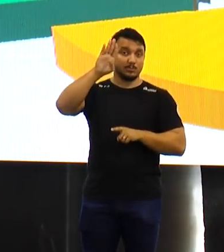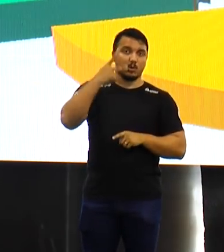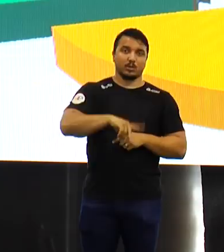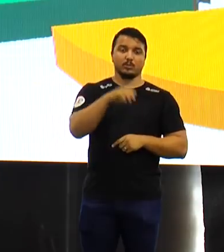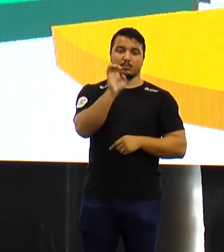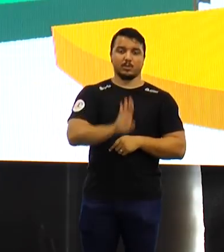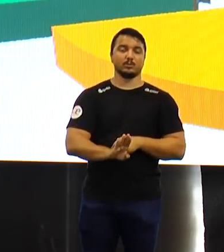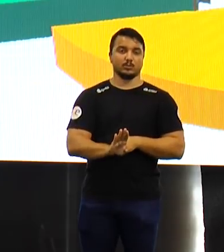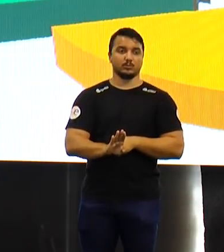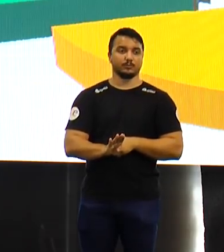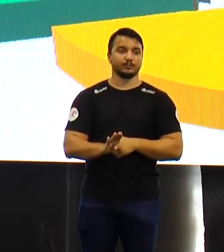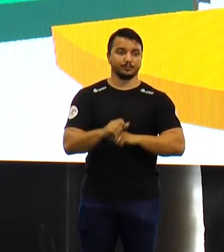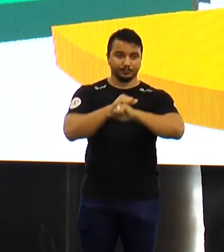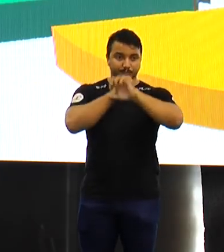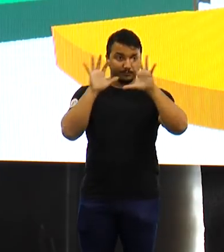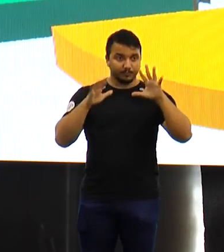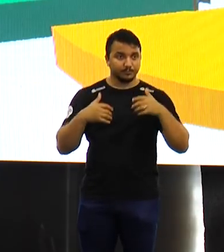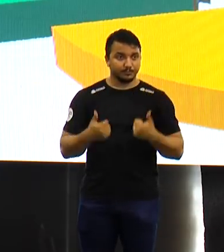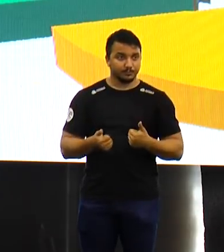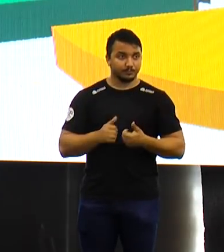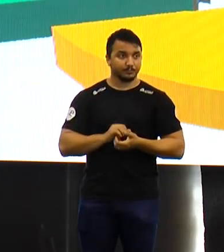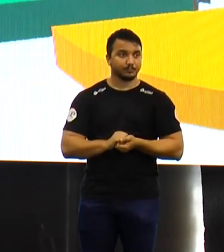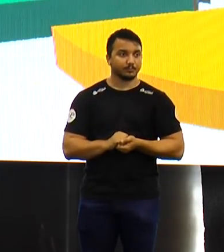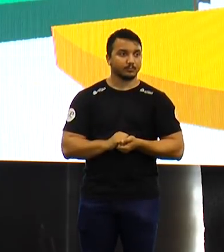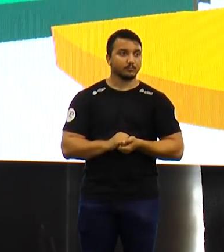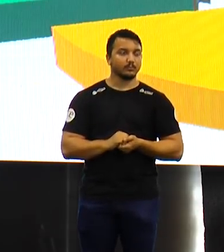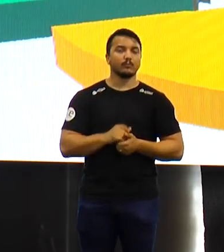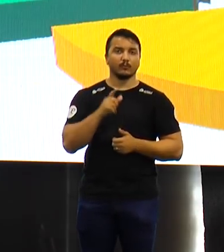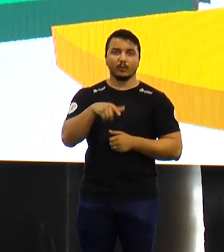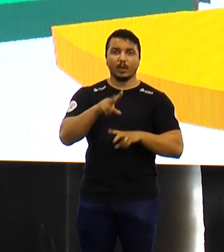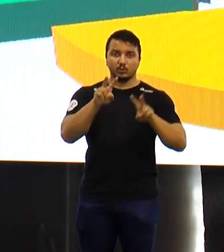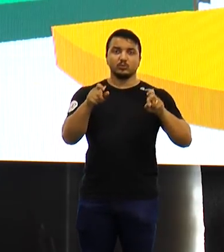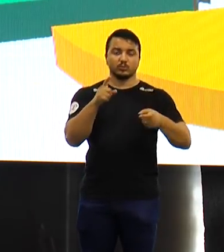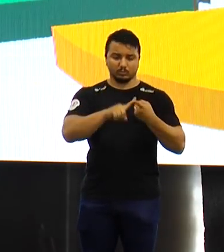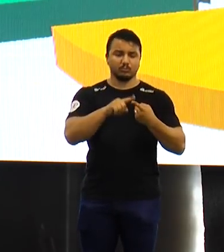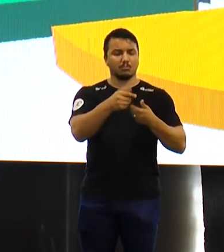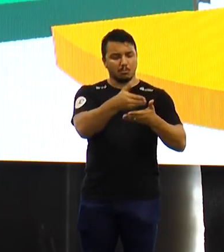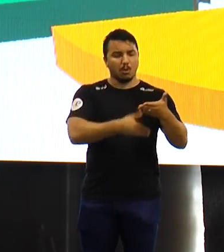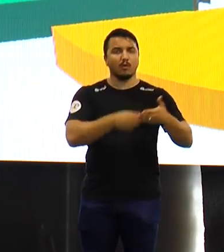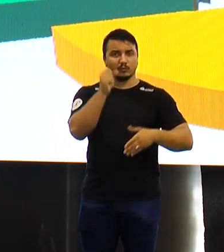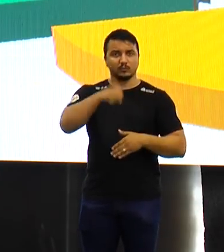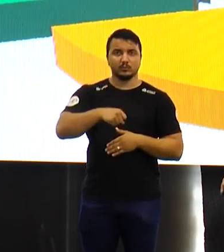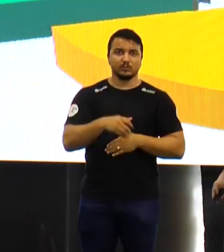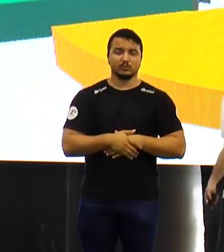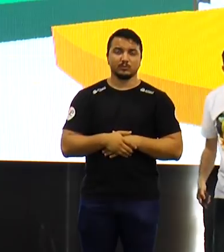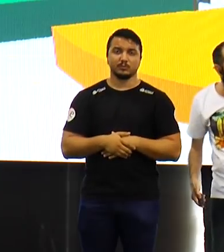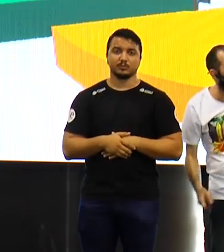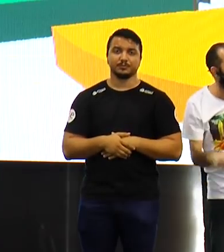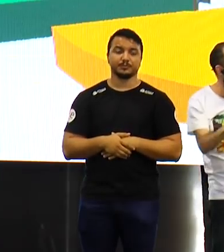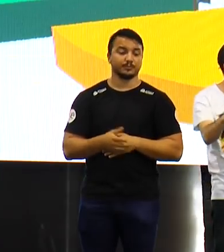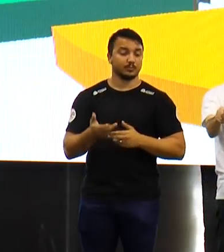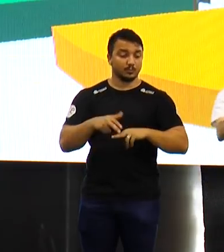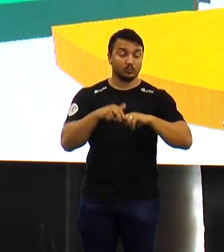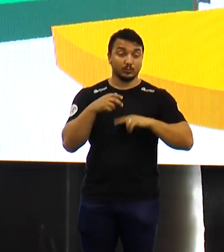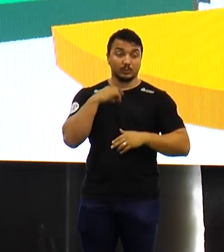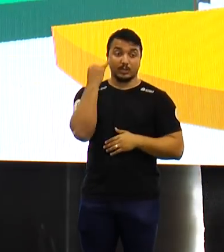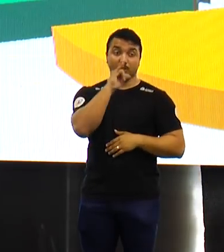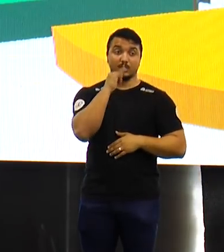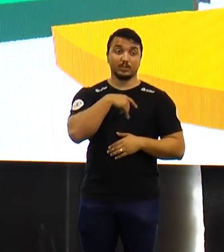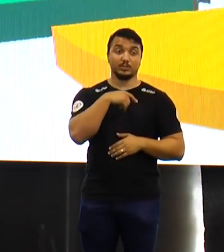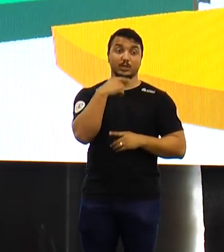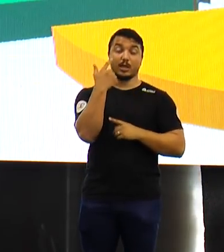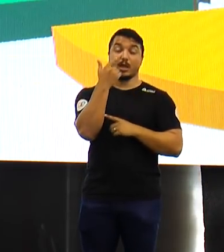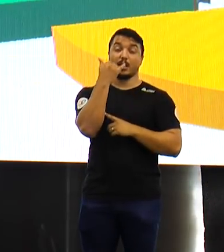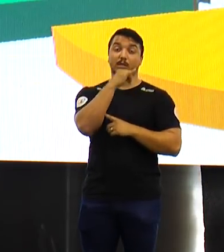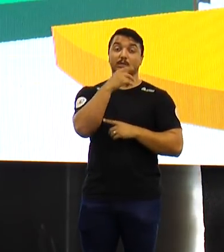país. Está claro isso? Professor, isso é questão de provas. Isso é questão de provas. Então a energia elétrica